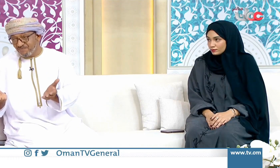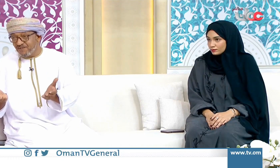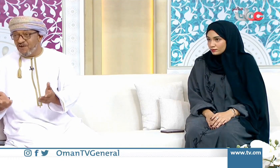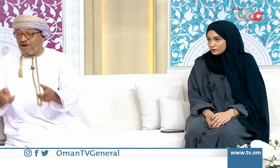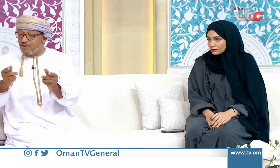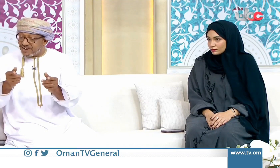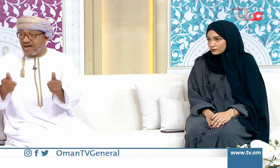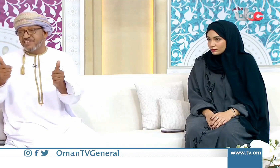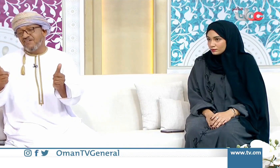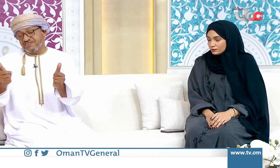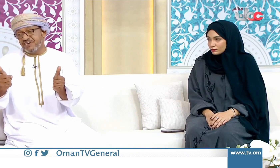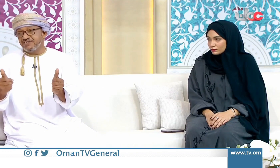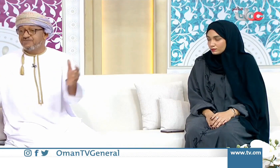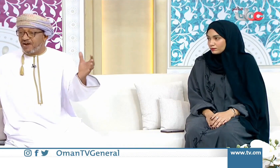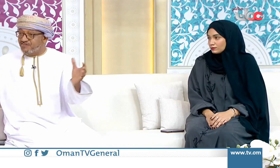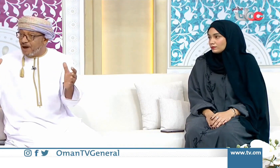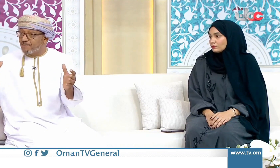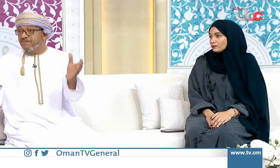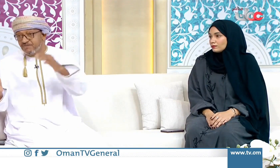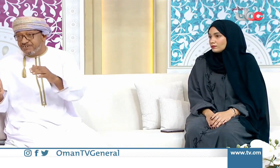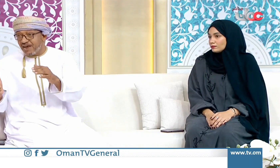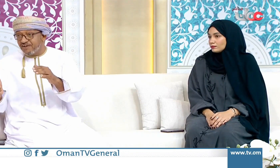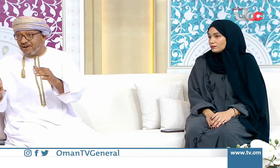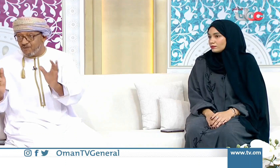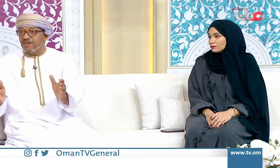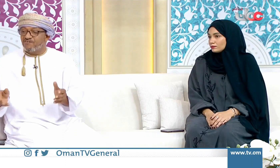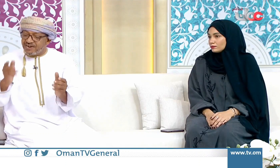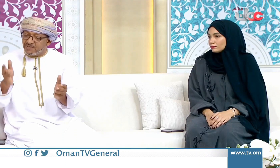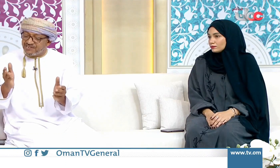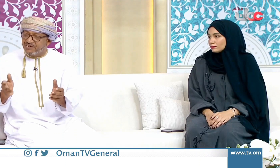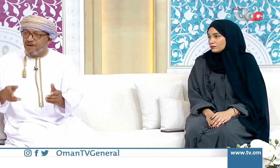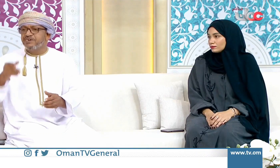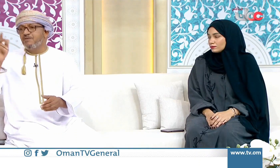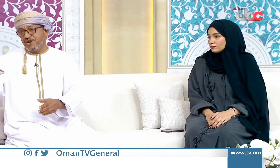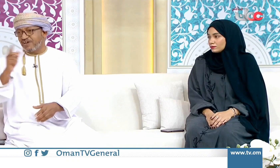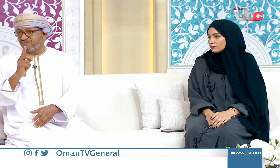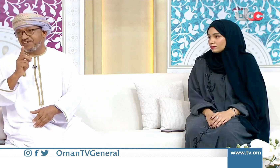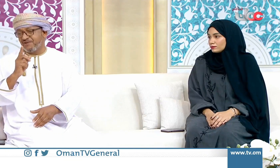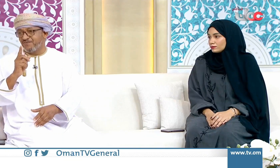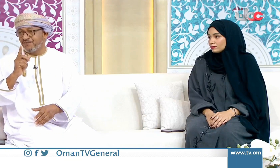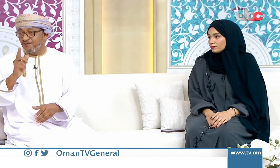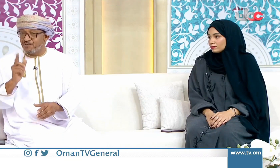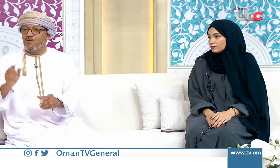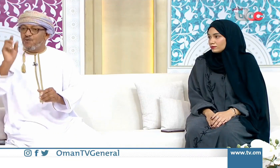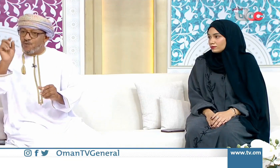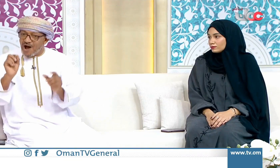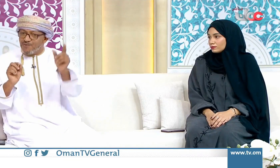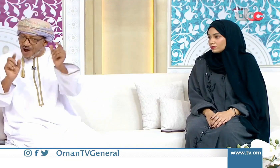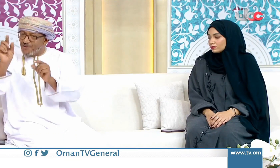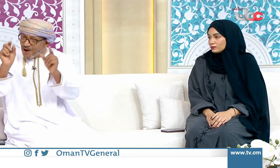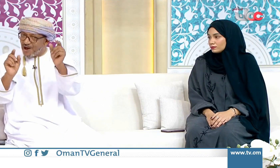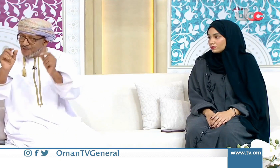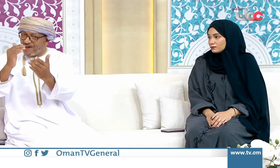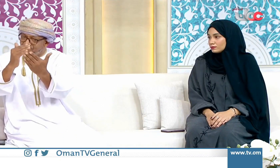المعارض، فالملتقيات هذا شيء تجمع الشباب مثل المثال، فانا جمعت الشباب من مناطق السلطان،